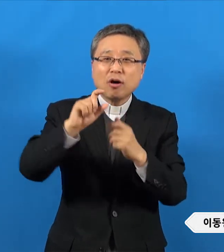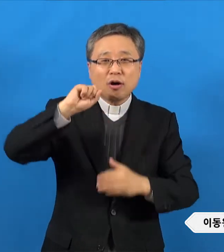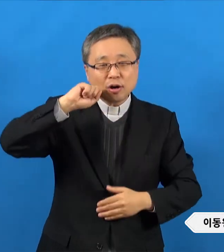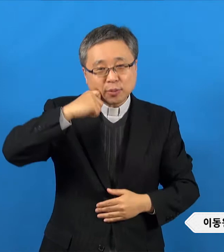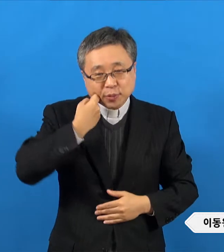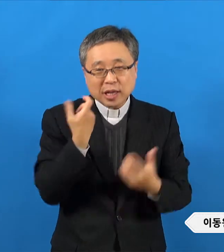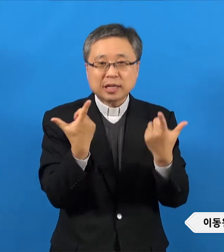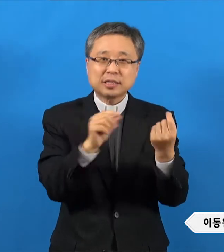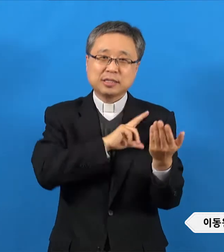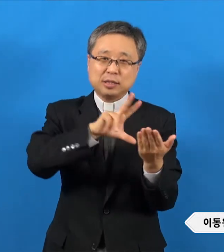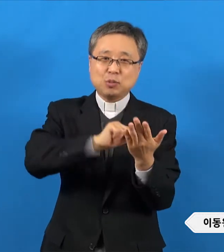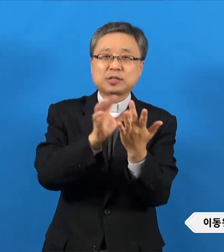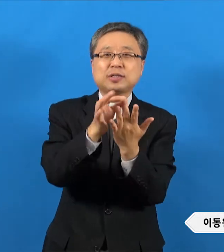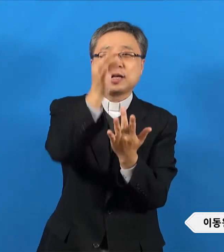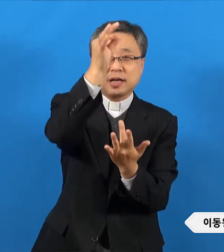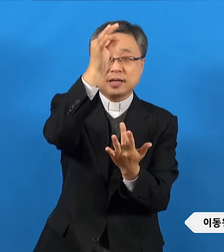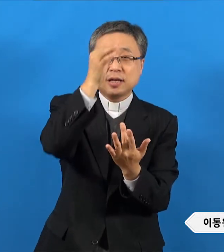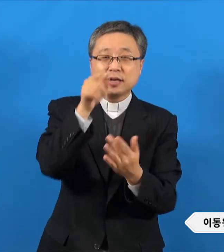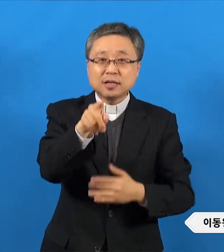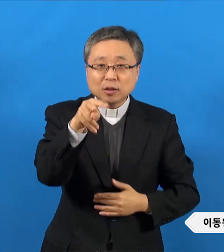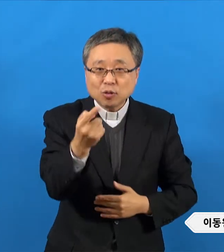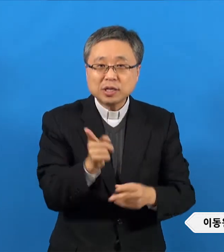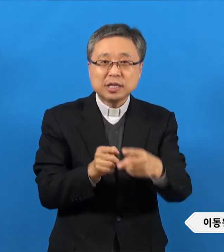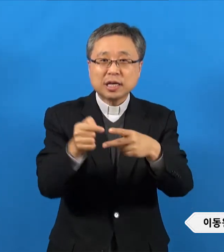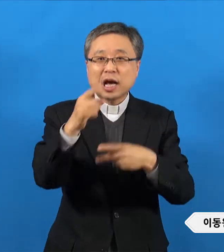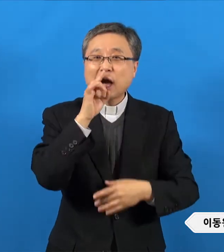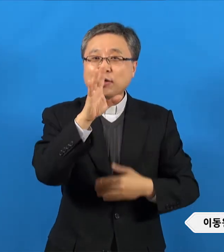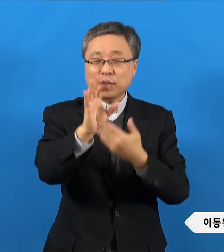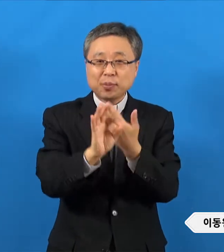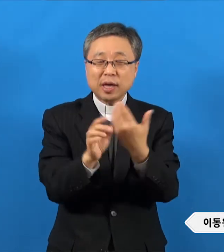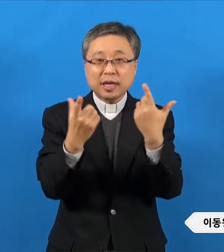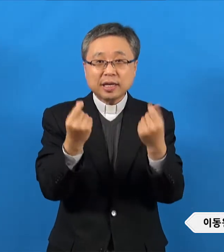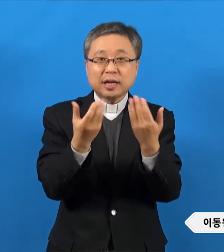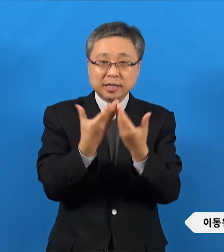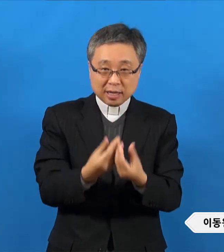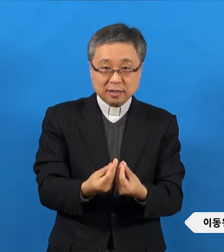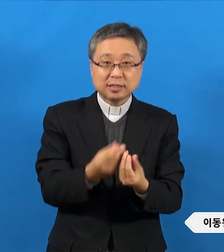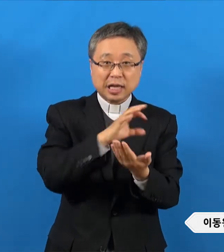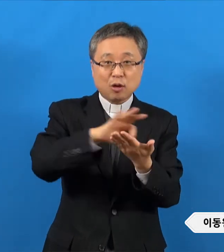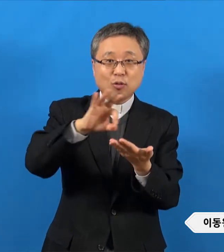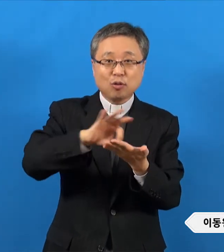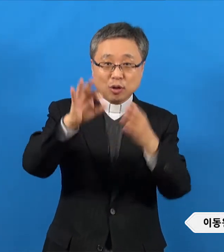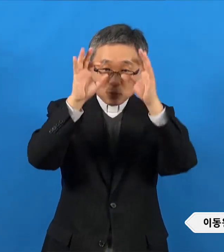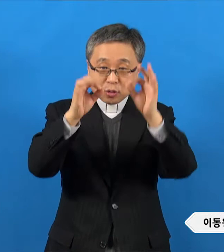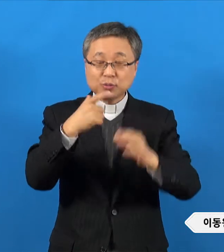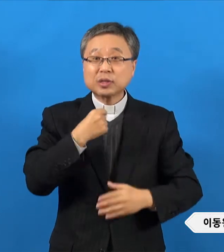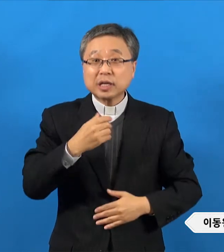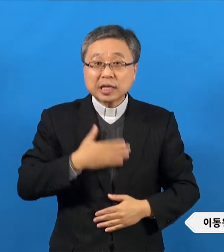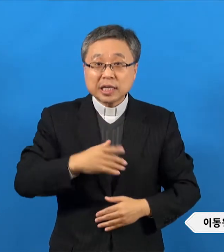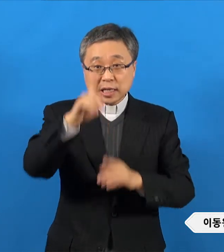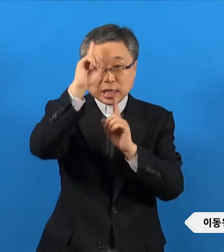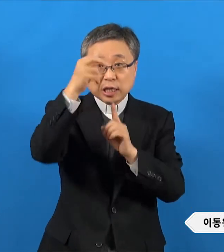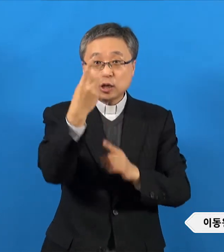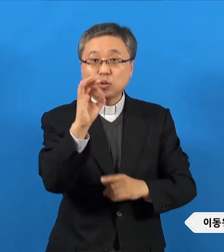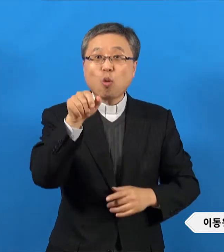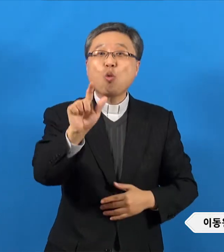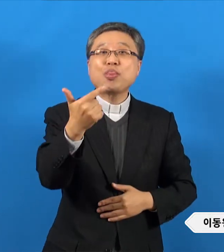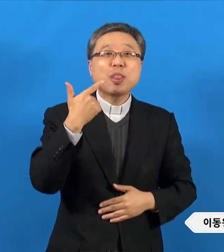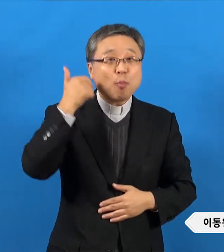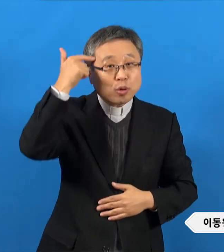제목을 선택한 것입니다. 그래도 이해가 안 되시면 한번 이런 예를 들어보겠습니다. 이동원 목사라는 사람이 한국 땅에